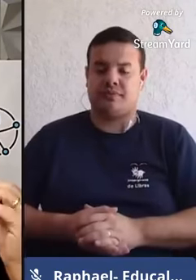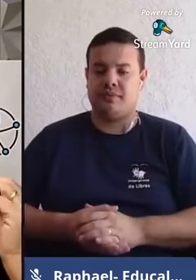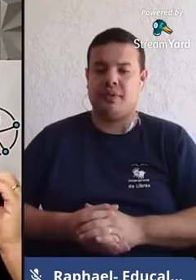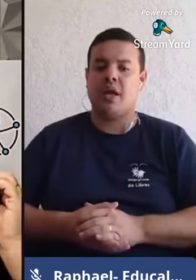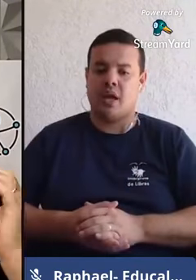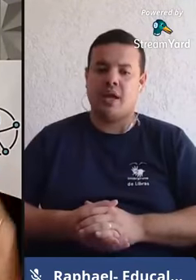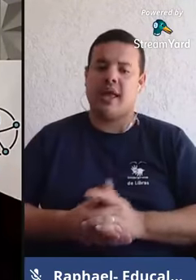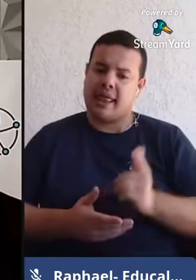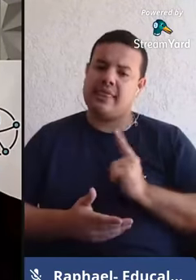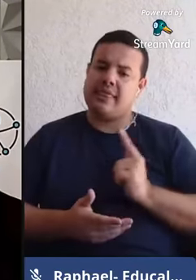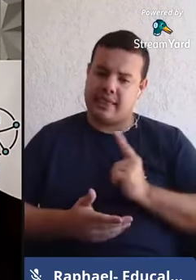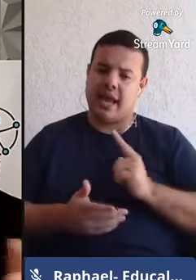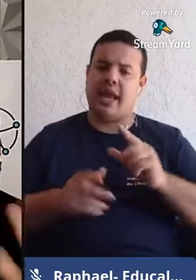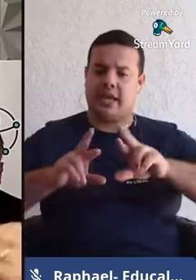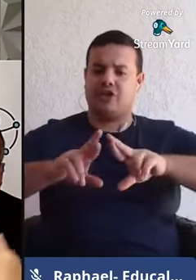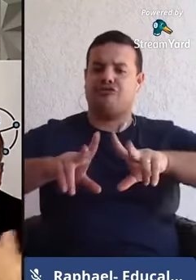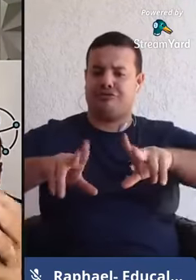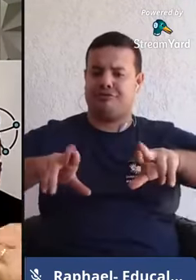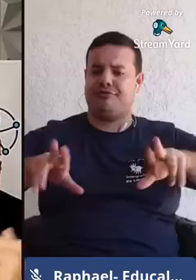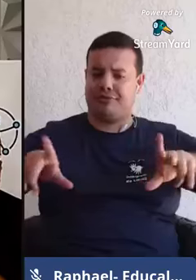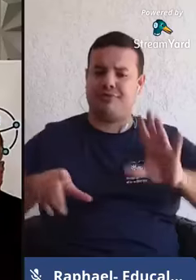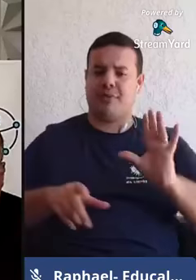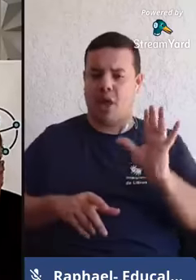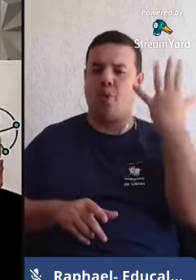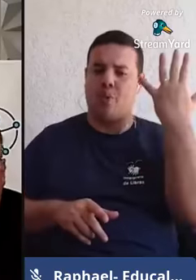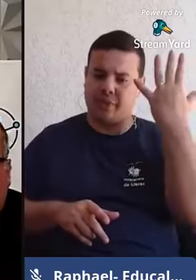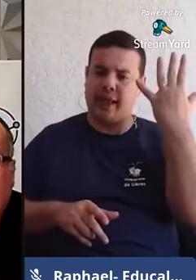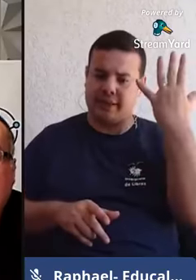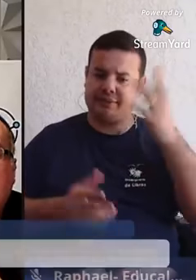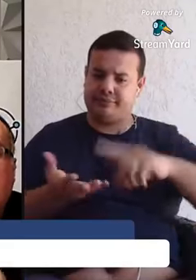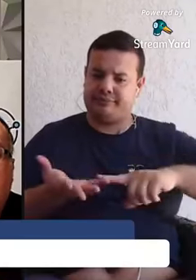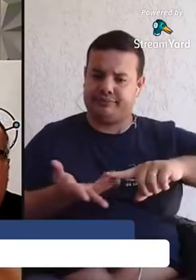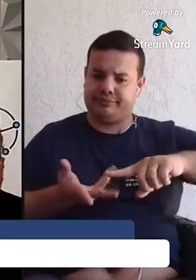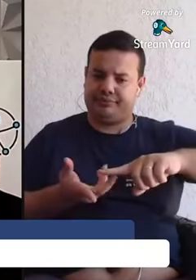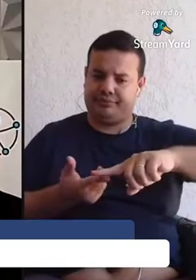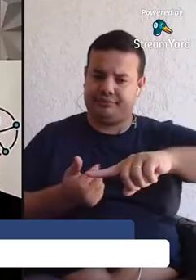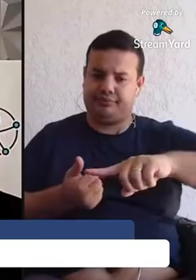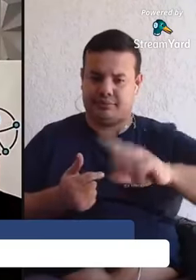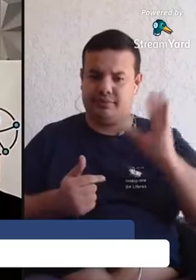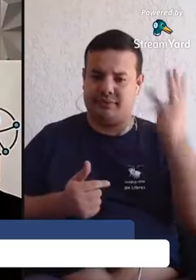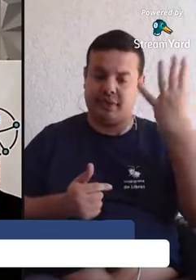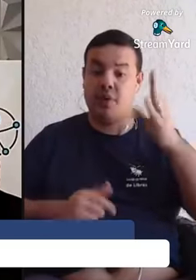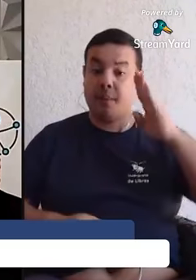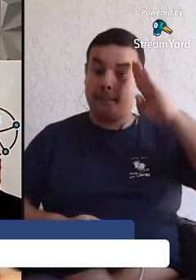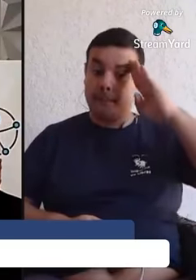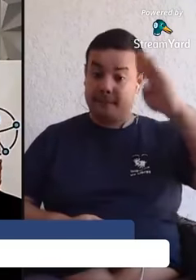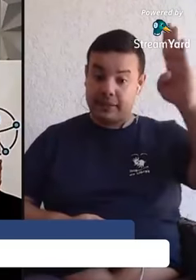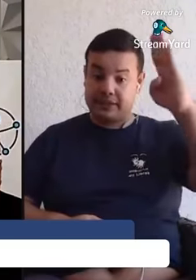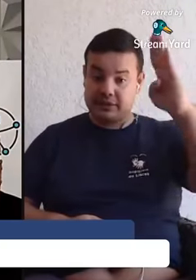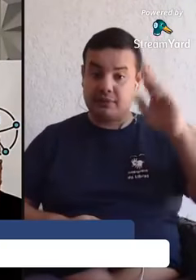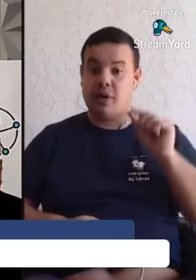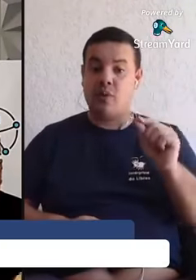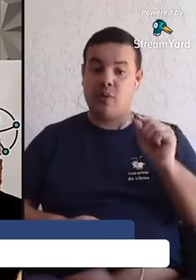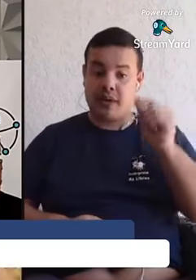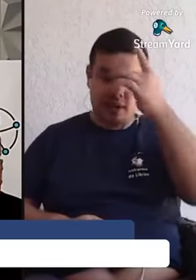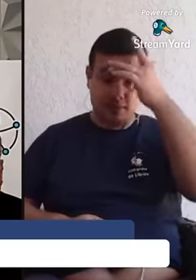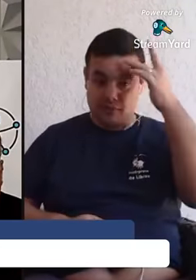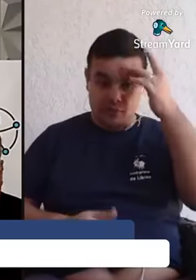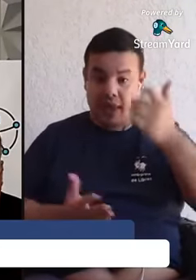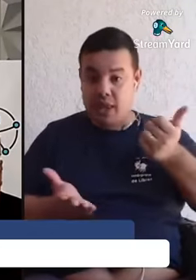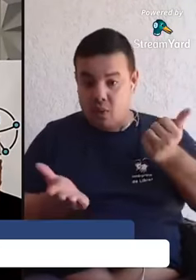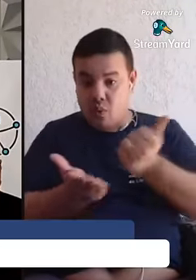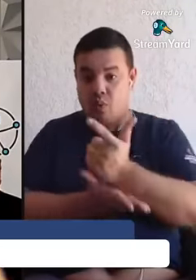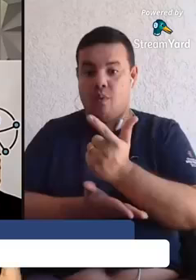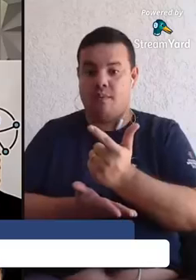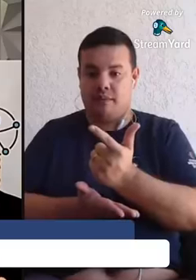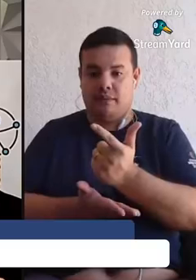aí, né? Vários fatores diferentes. Vamos começar lá atrás. Acho que o principal fator é quem compra, né? É o comprador,